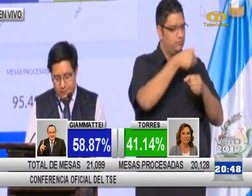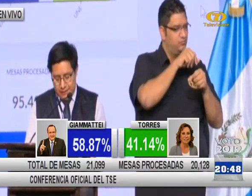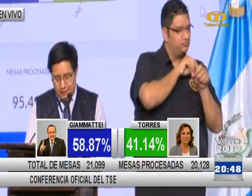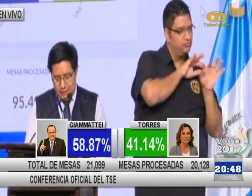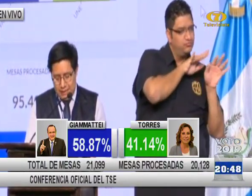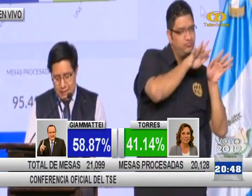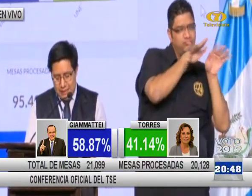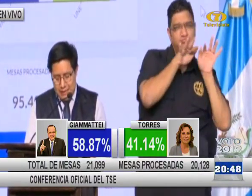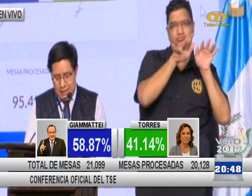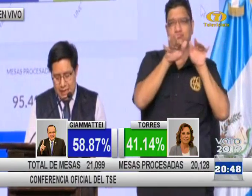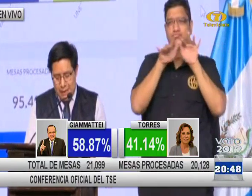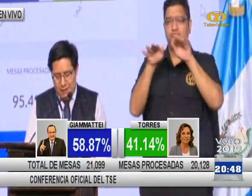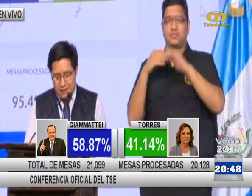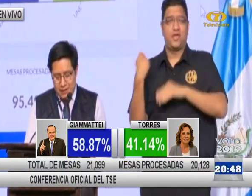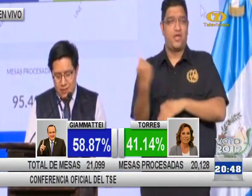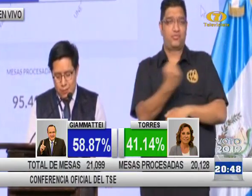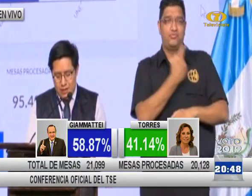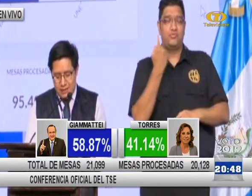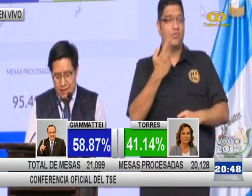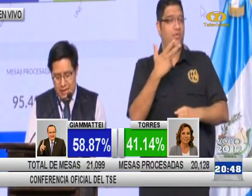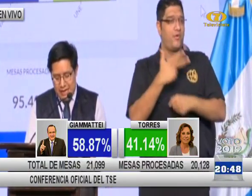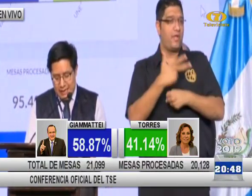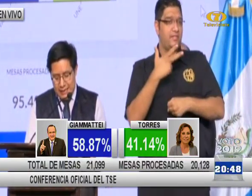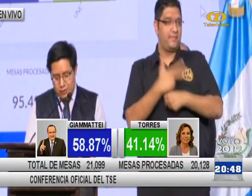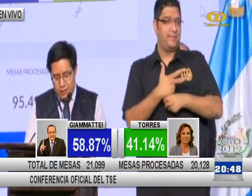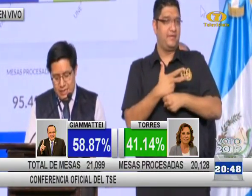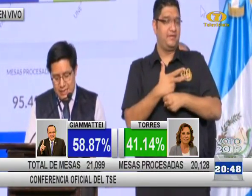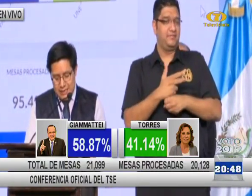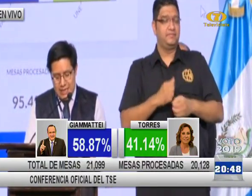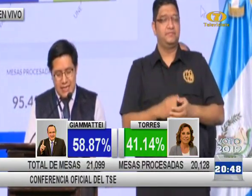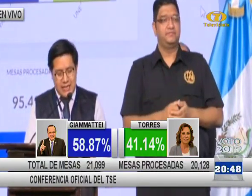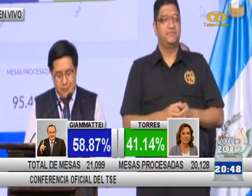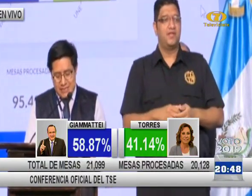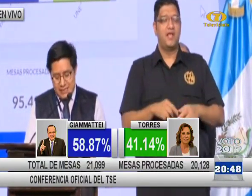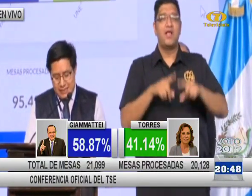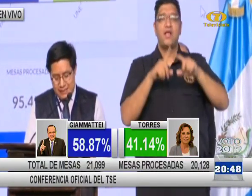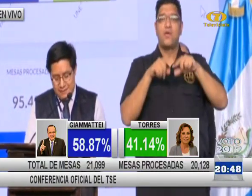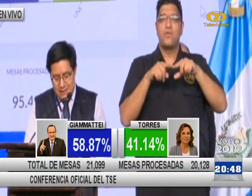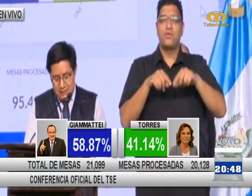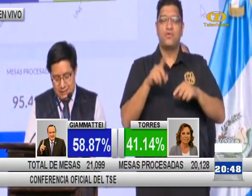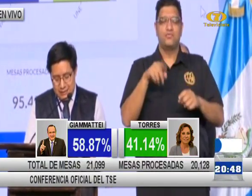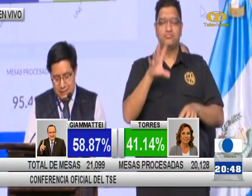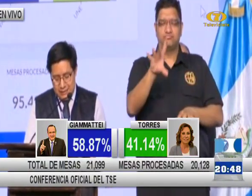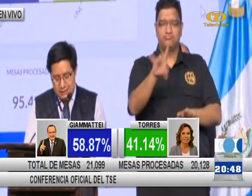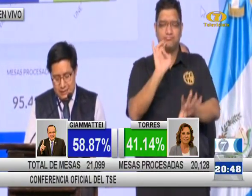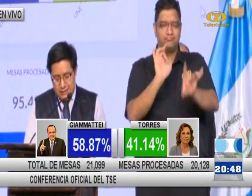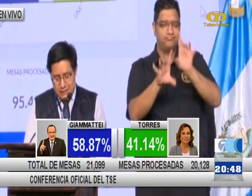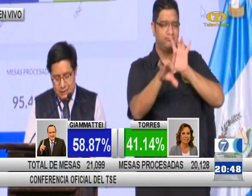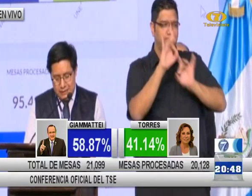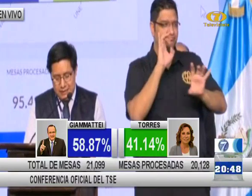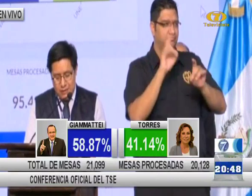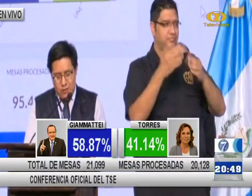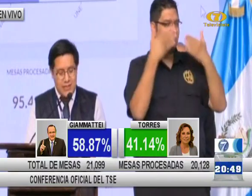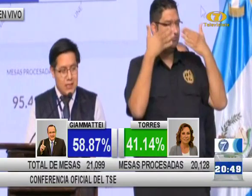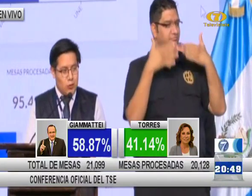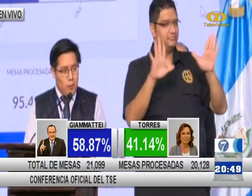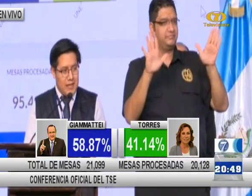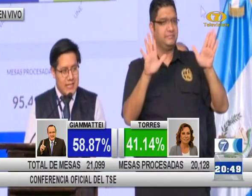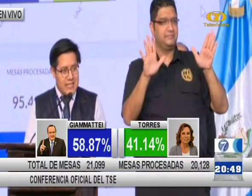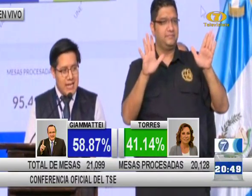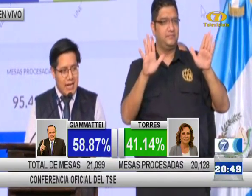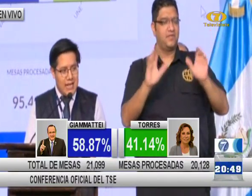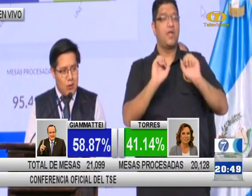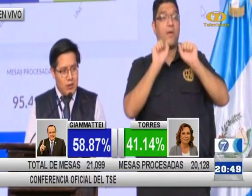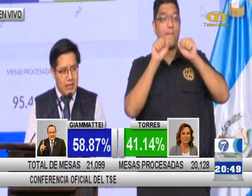guatemalteco. A partir de una muestra aleatoria representativa, en donde se